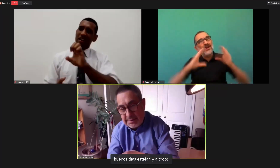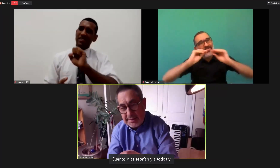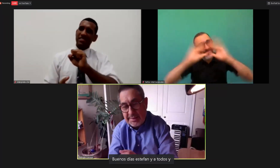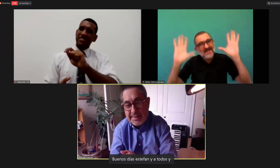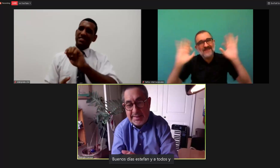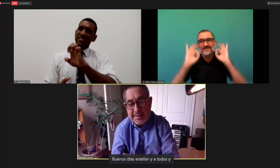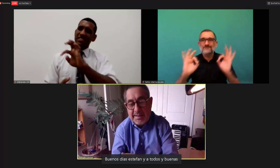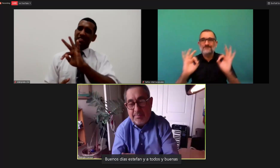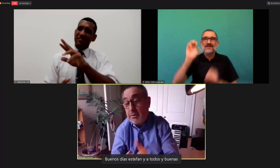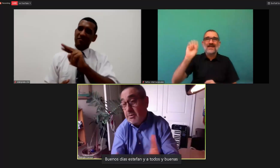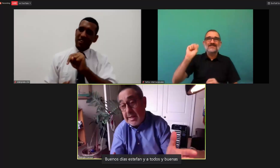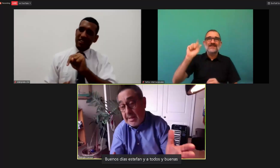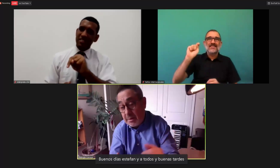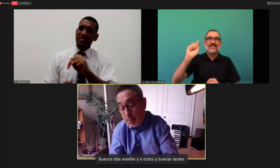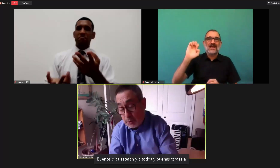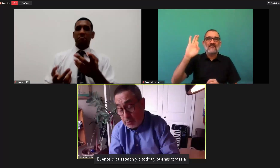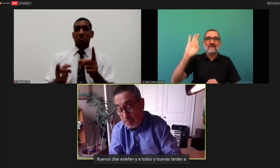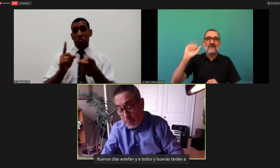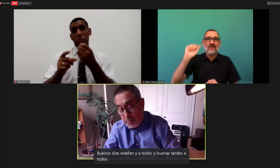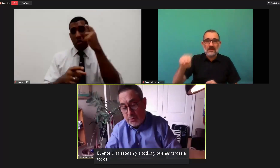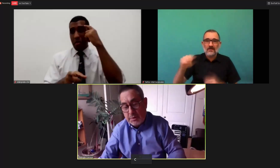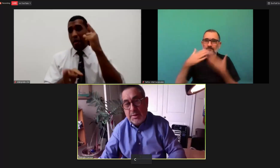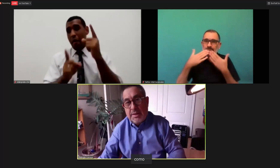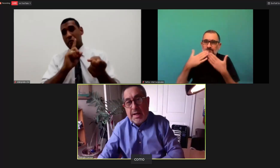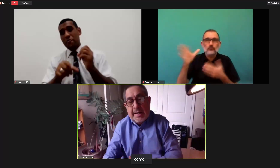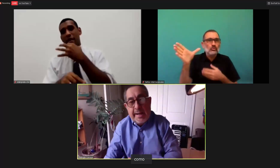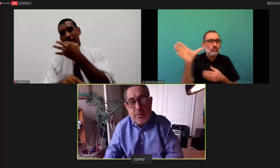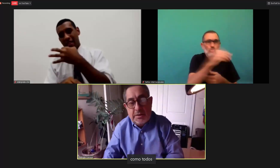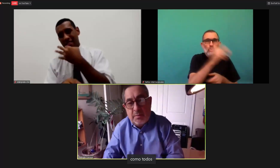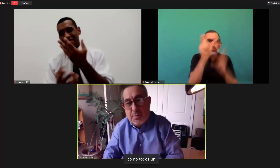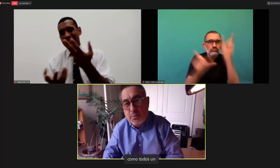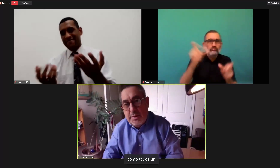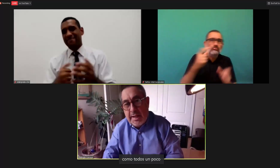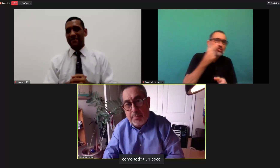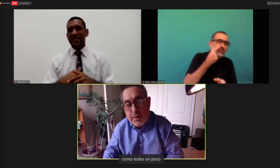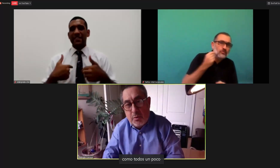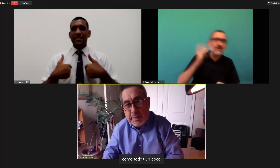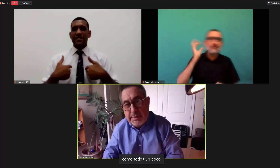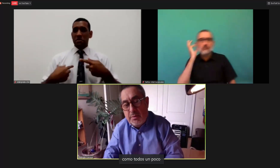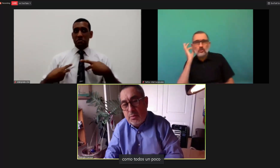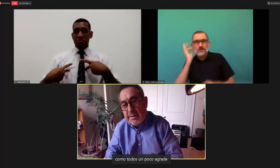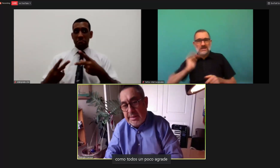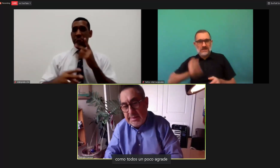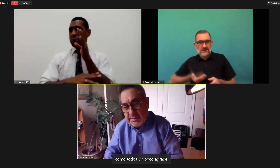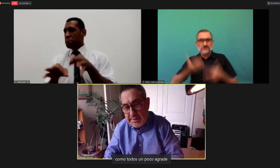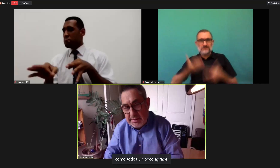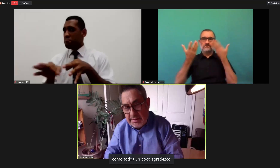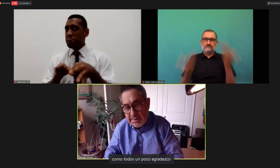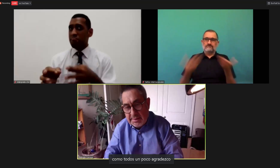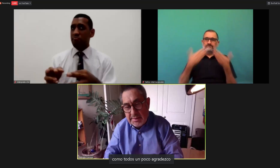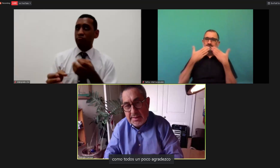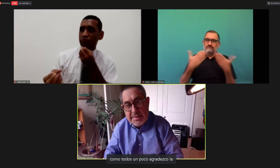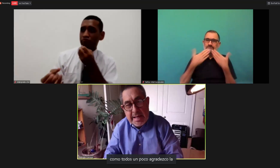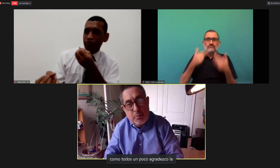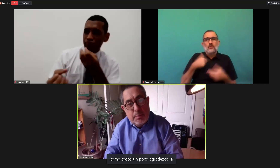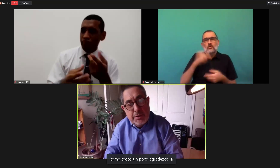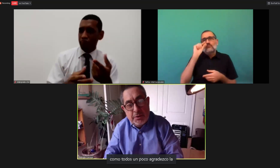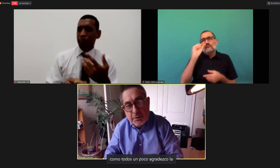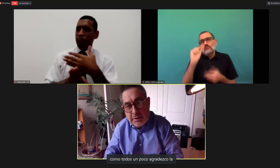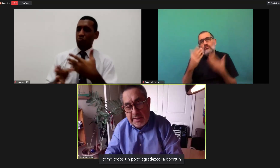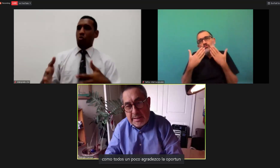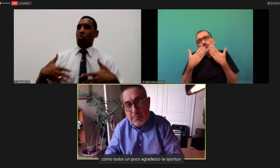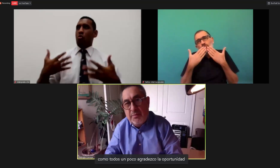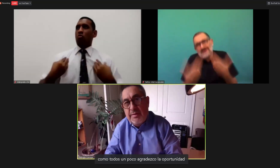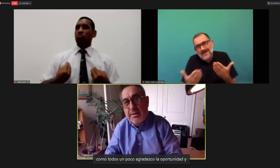tardes. Como todos un poco, agradezco esta oportunidad de poder compartir con ustedes y dar una